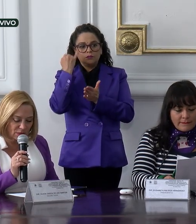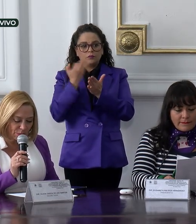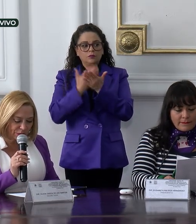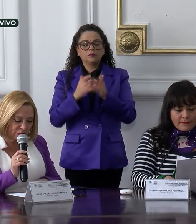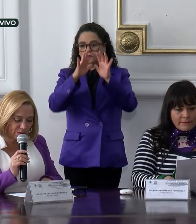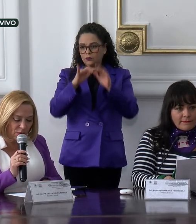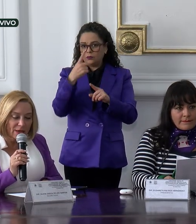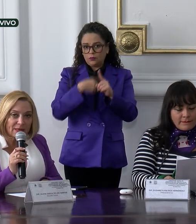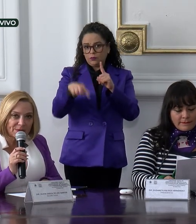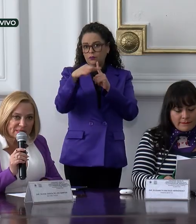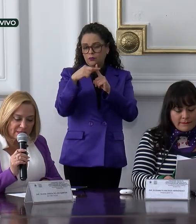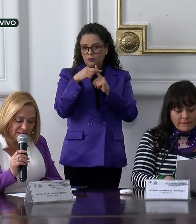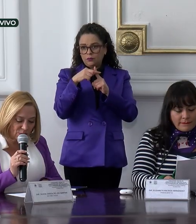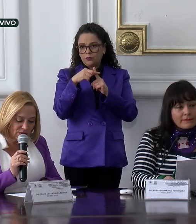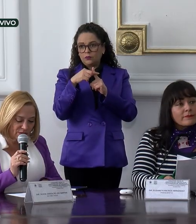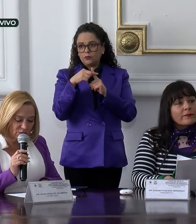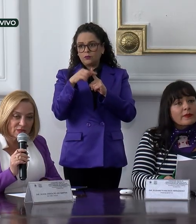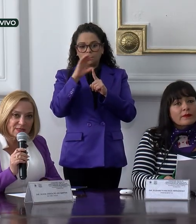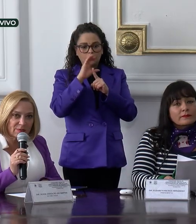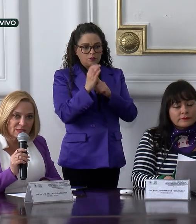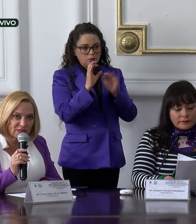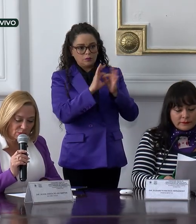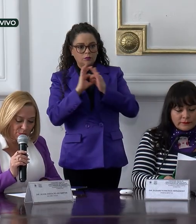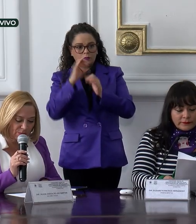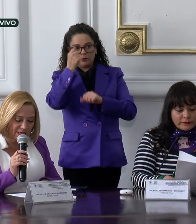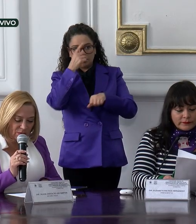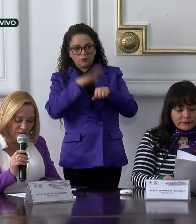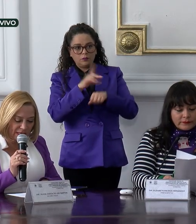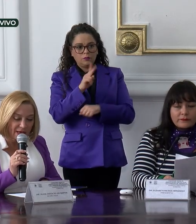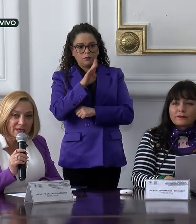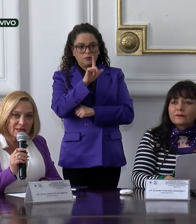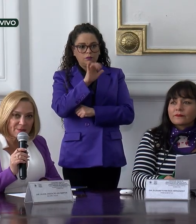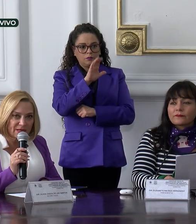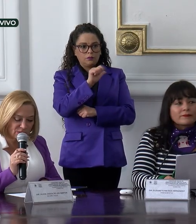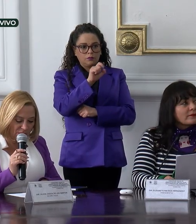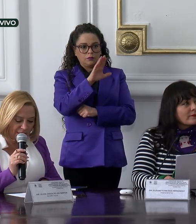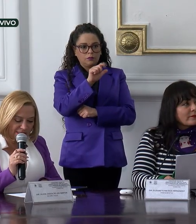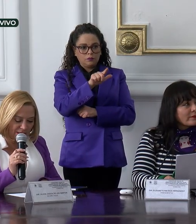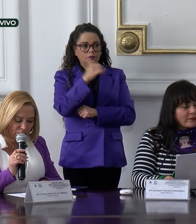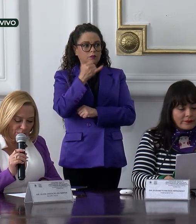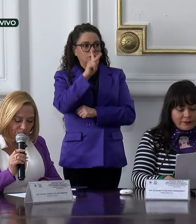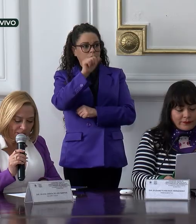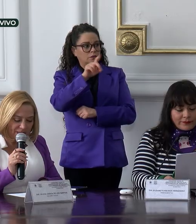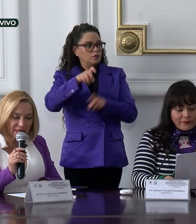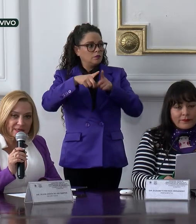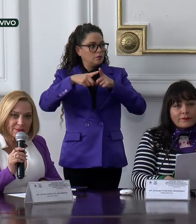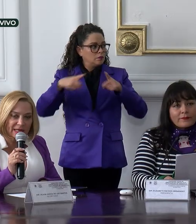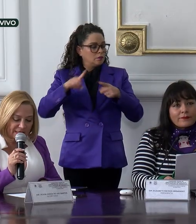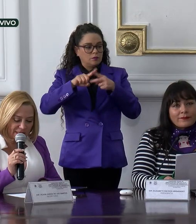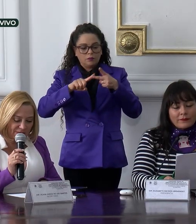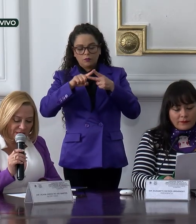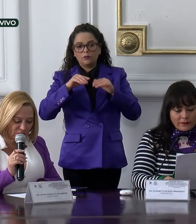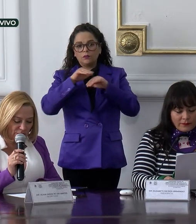en sentido positivo que presentan las Comisiones Unidas de Administración Pública Local y de Planeación del Desarrollo relativo